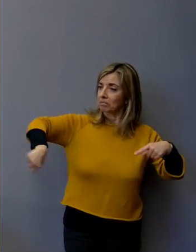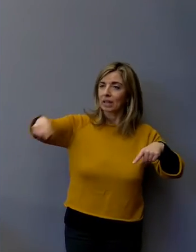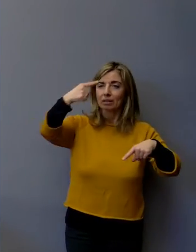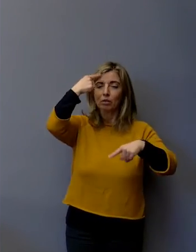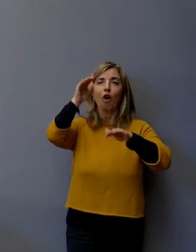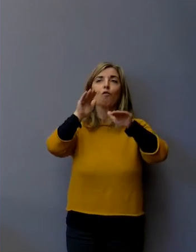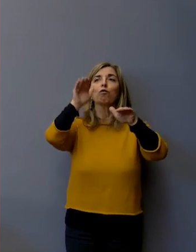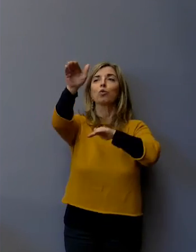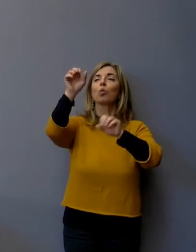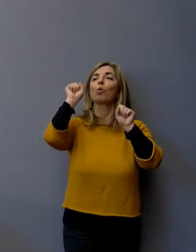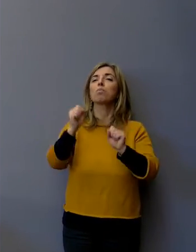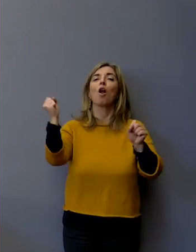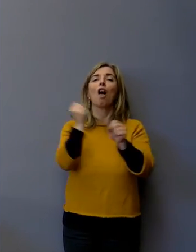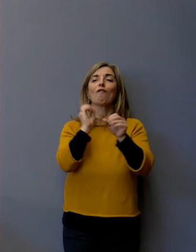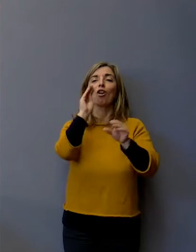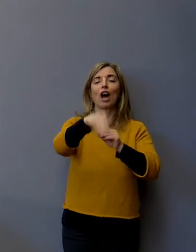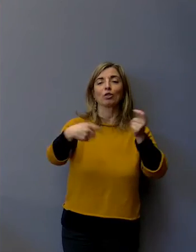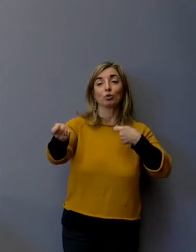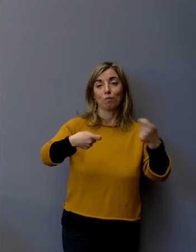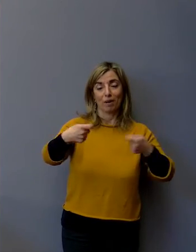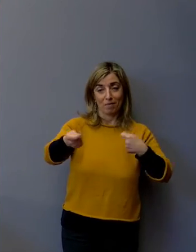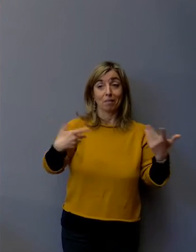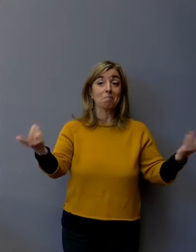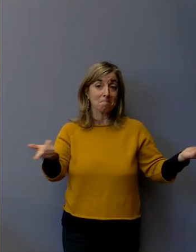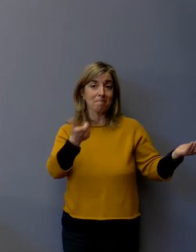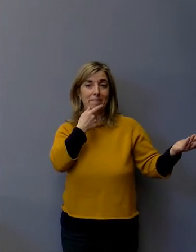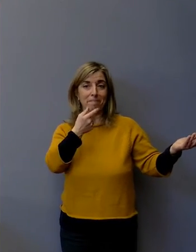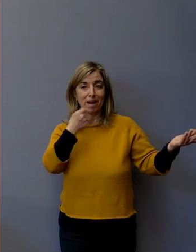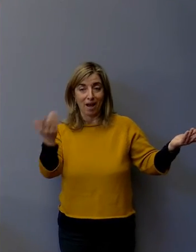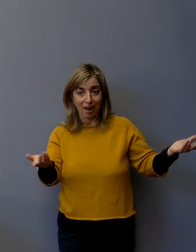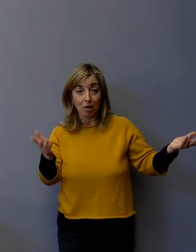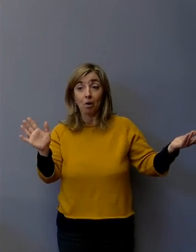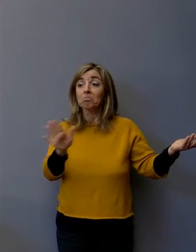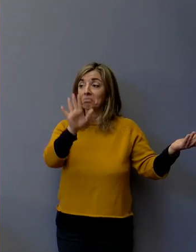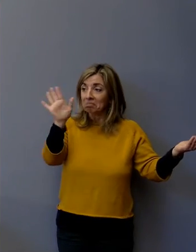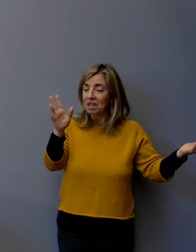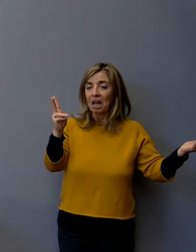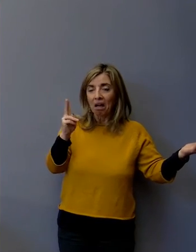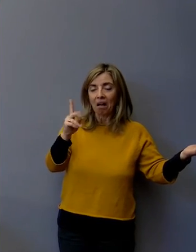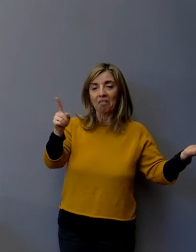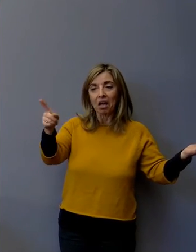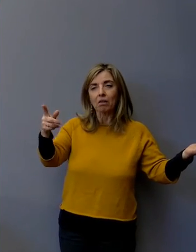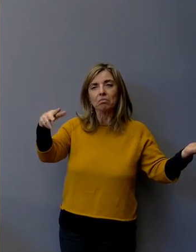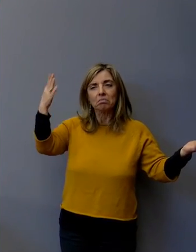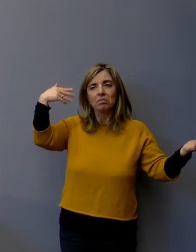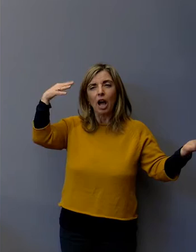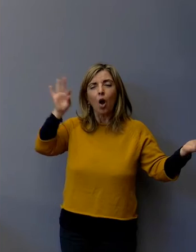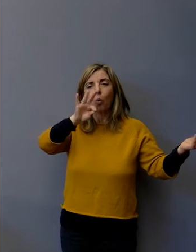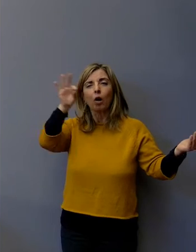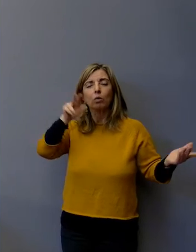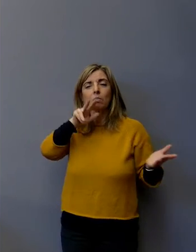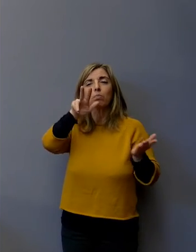beppe bello perché premente ai 30.000 posti di lavoro che qualcuno aveva promesso ci arriveremo facendo lavorare persone